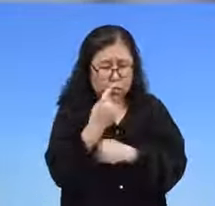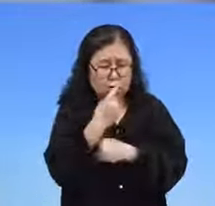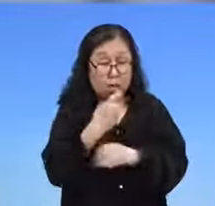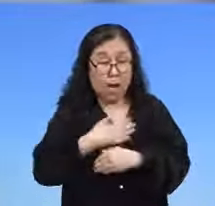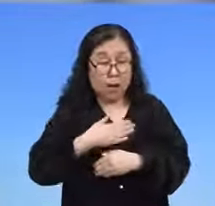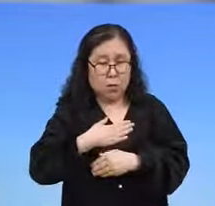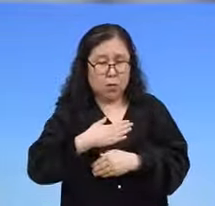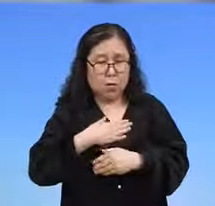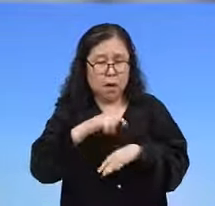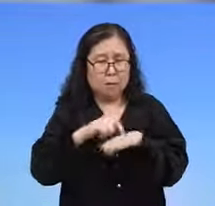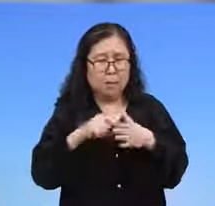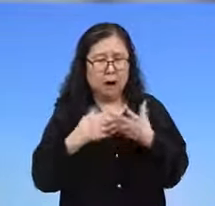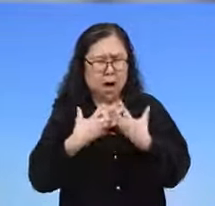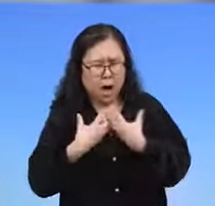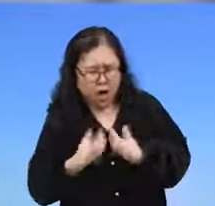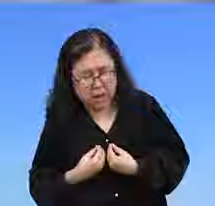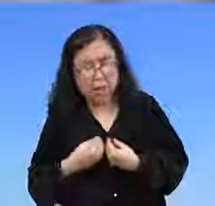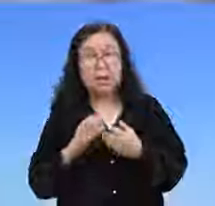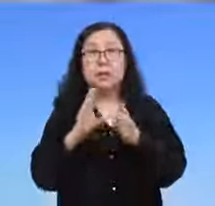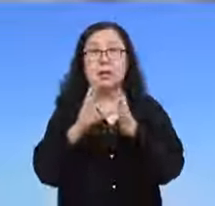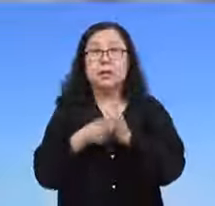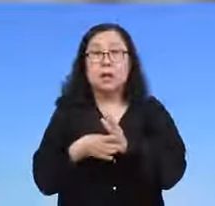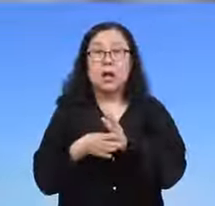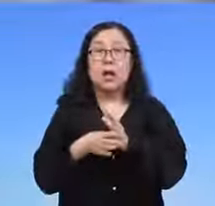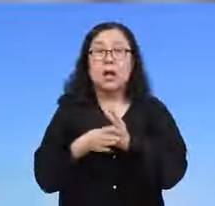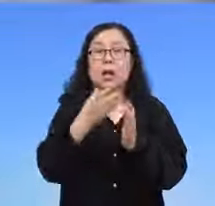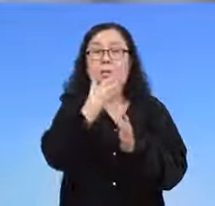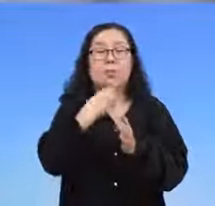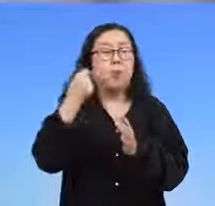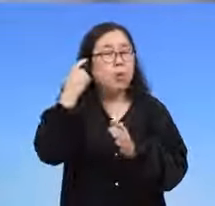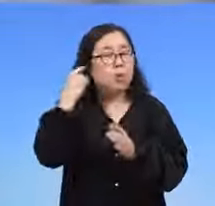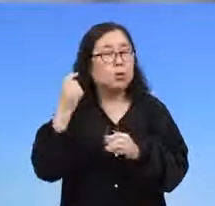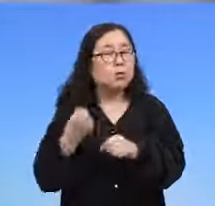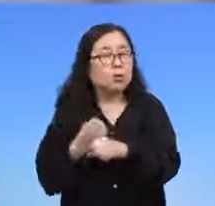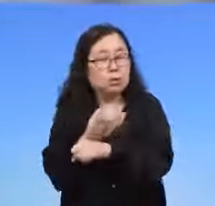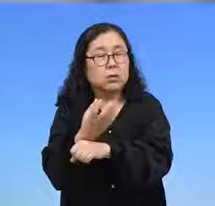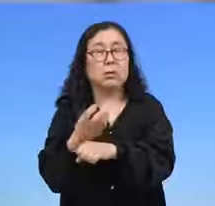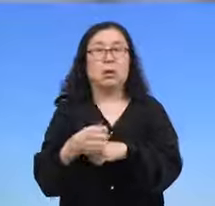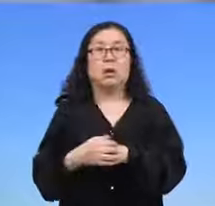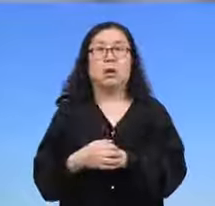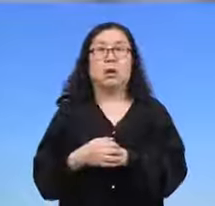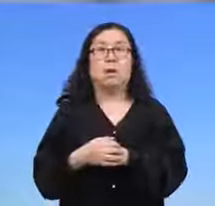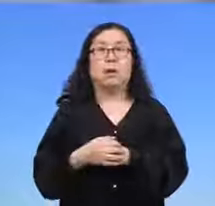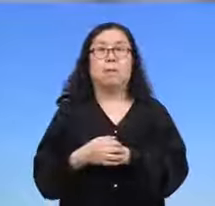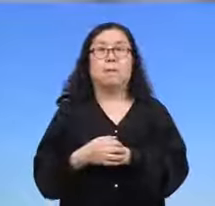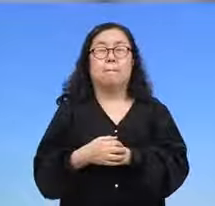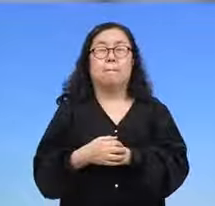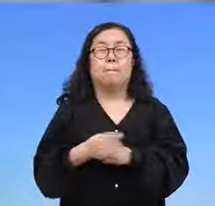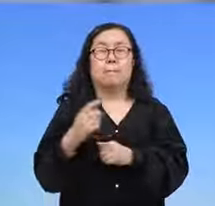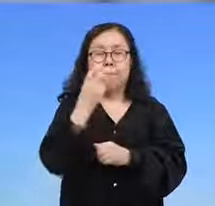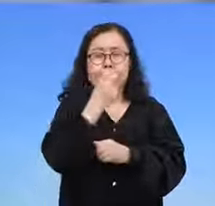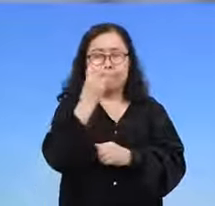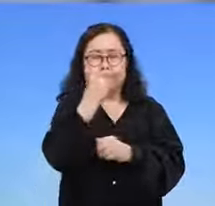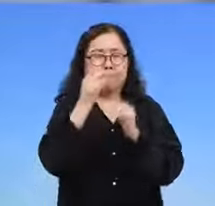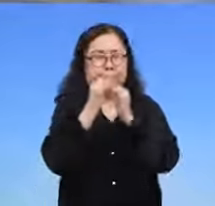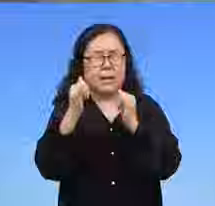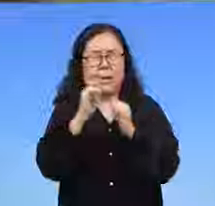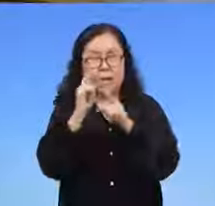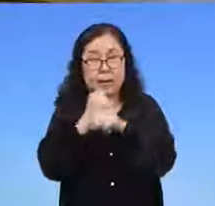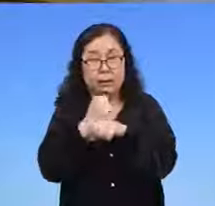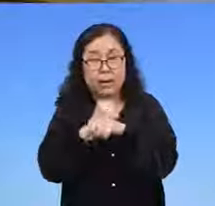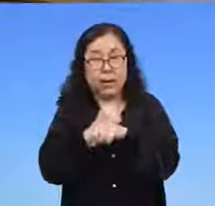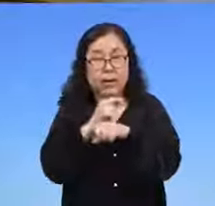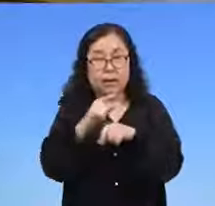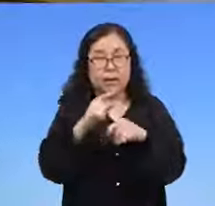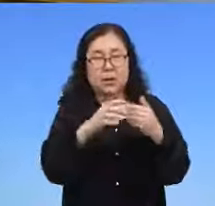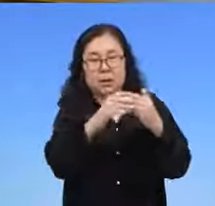바울이 복음을 전합니다. 그 내용이 30절부터 34절까지 나오는데요, 간수가 이렇게 질문합니다.